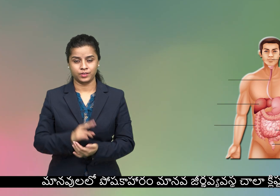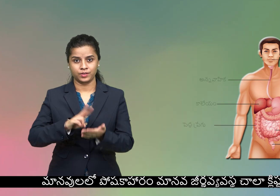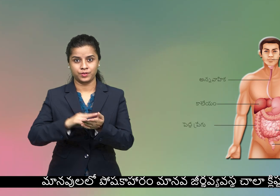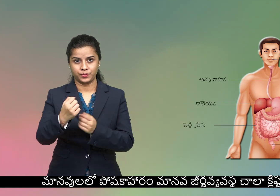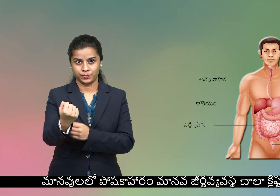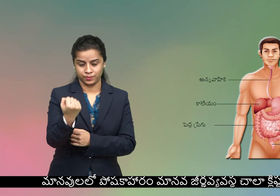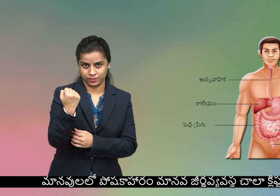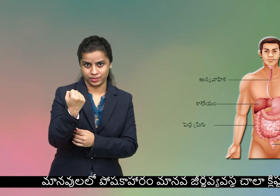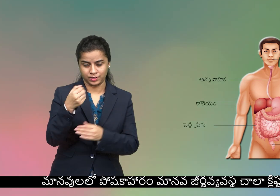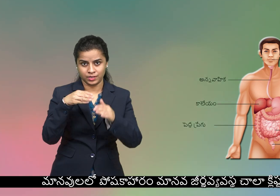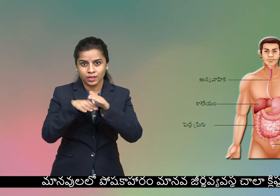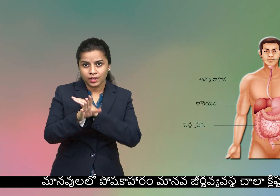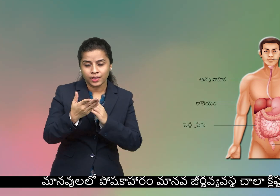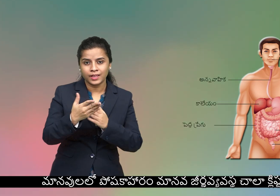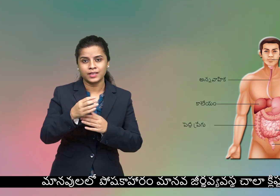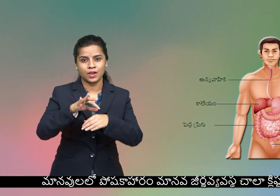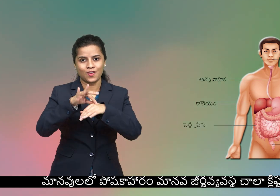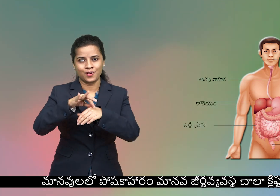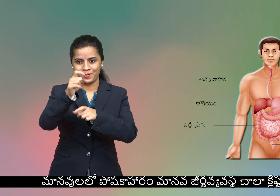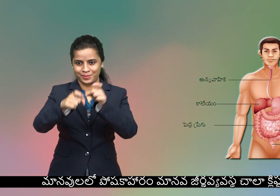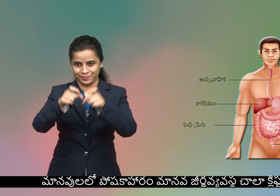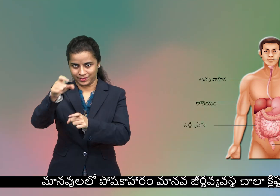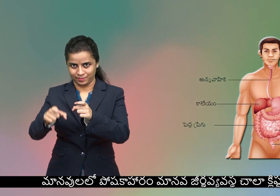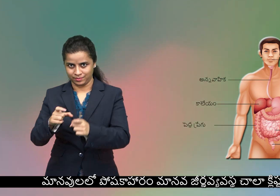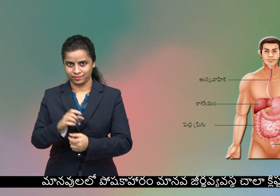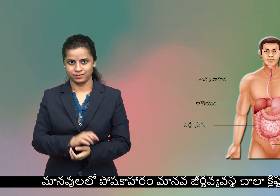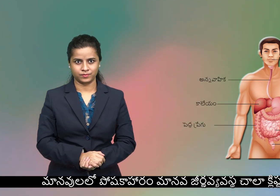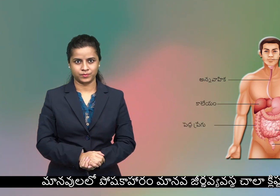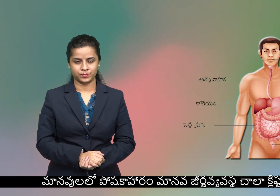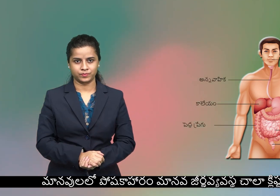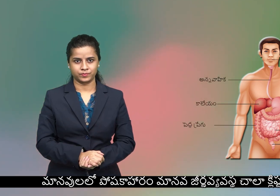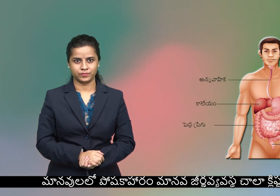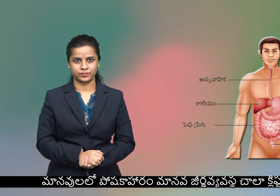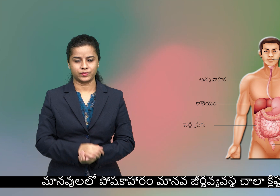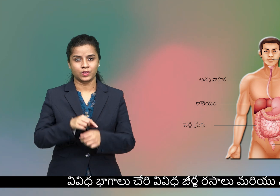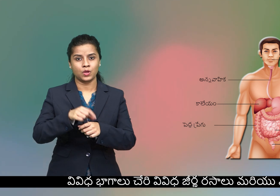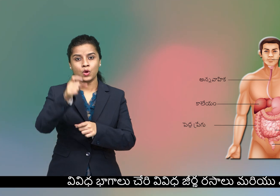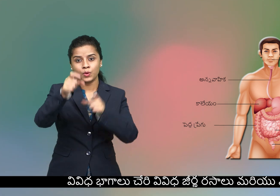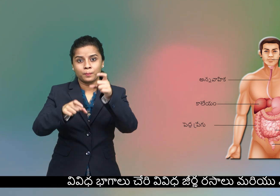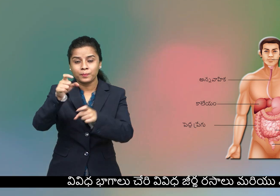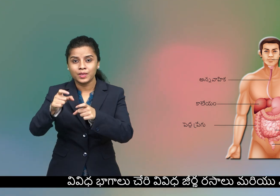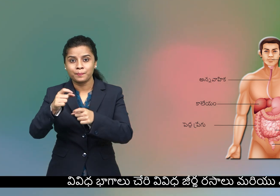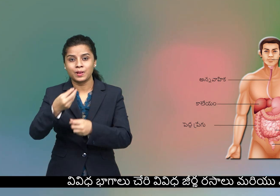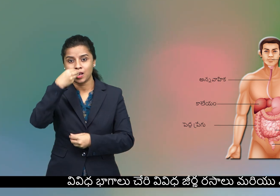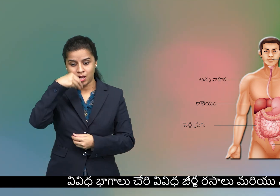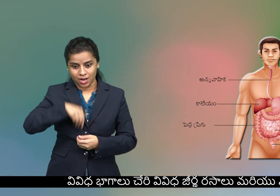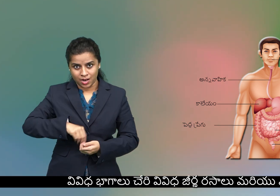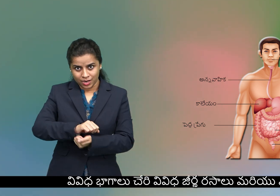మానవులలో పోషకాహారం. మానవ జీర్ణ వ్యవస్థ చాలా క్లిష్టంగా ఉంటుంది. వివిధ భాగాలు చేరి వివిధ